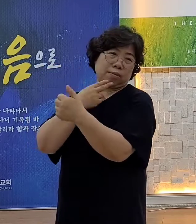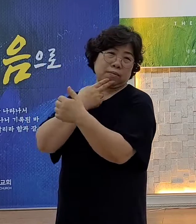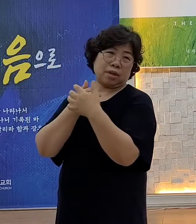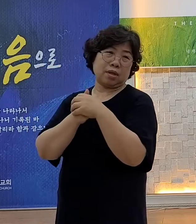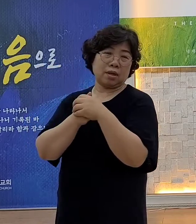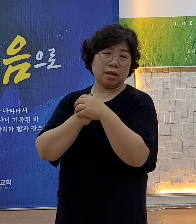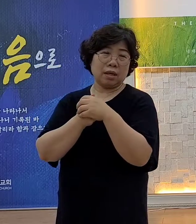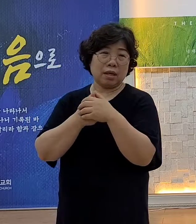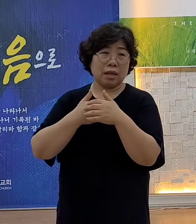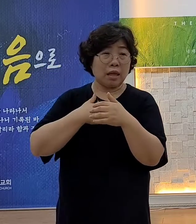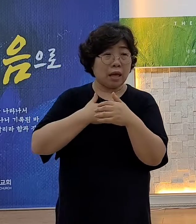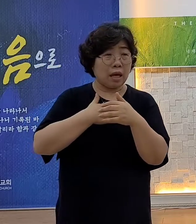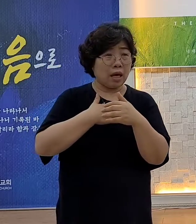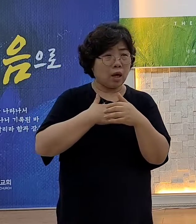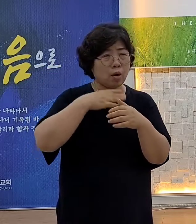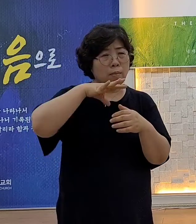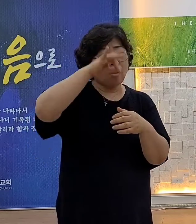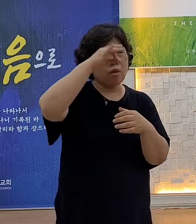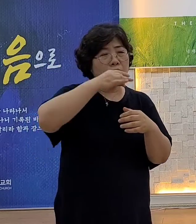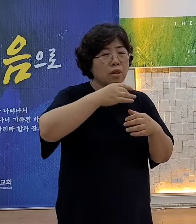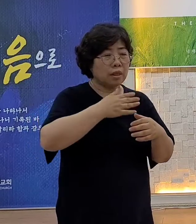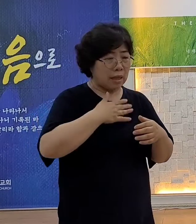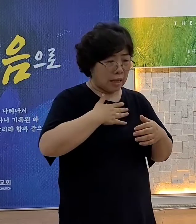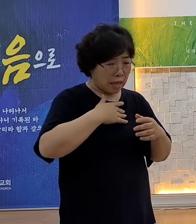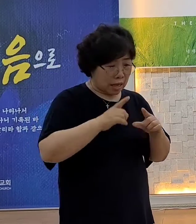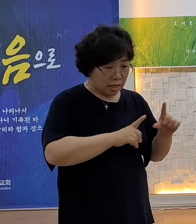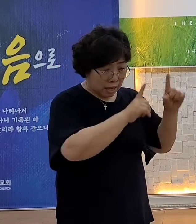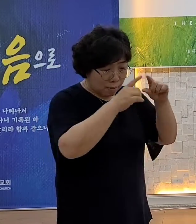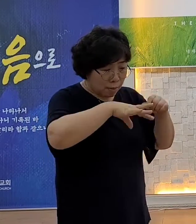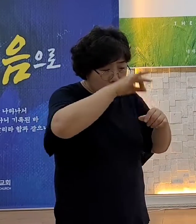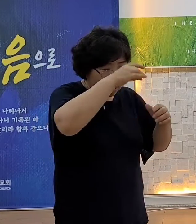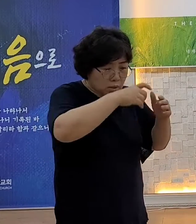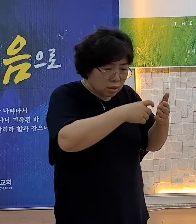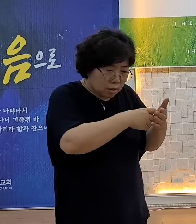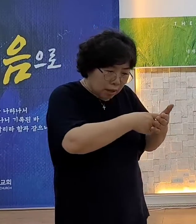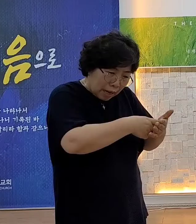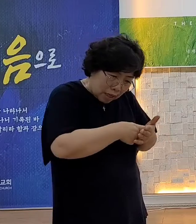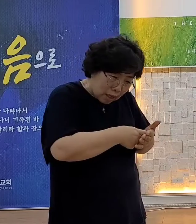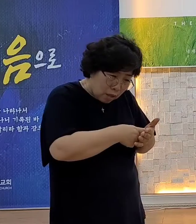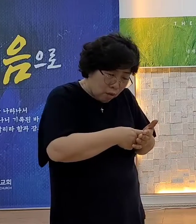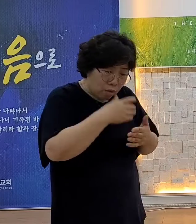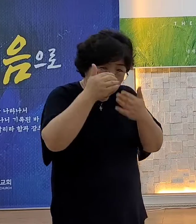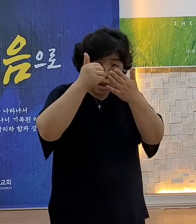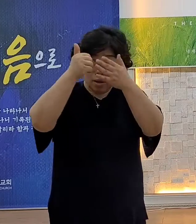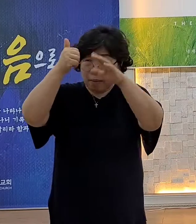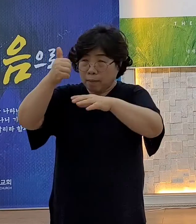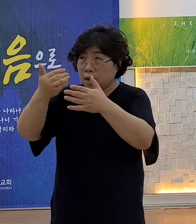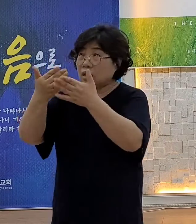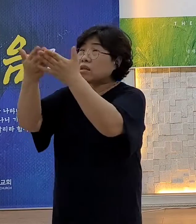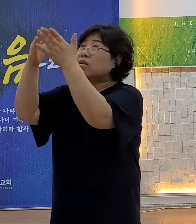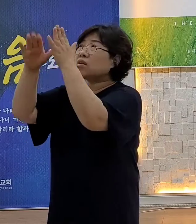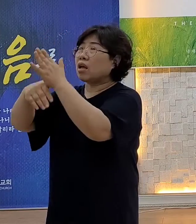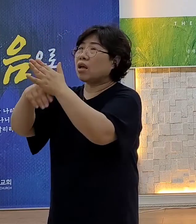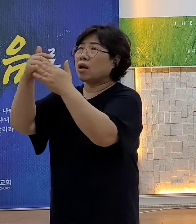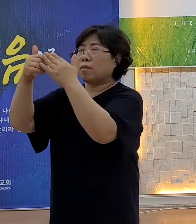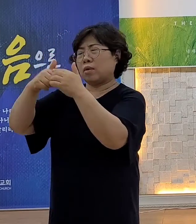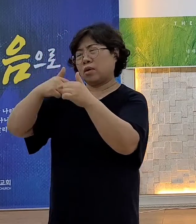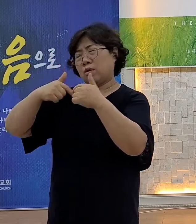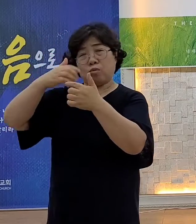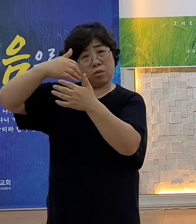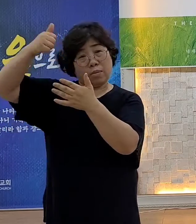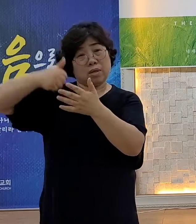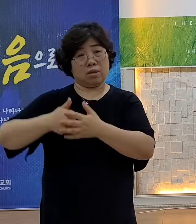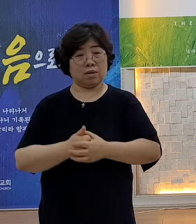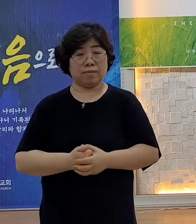먼저 이렇게 제껴놔야만 드릴 게 있지. 내 거 필요한 거라면 말할 수가 없어요. 필요한 거. 이렇게